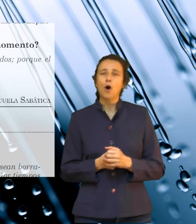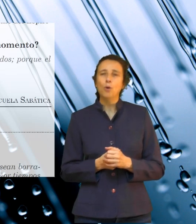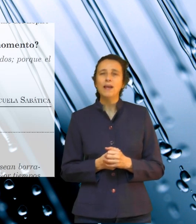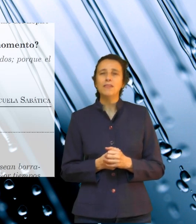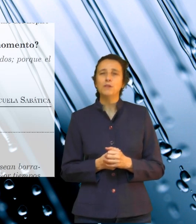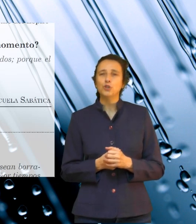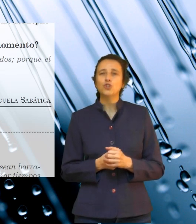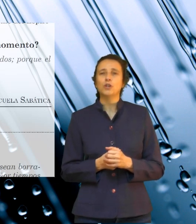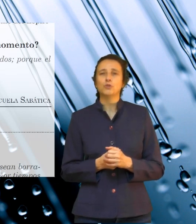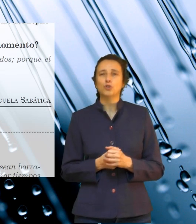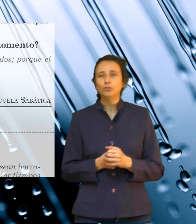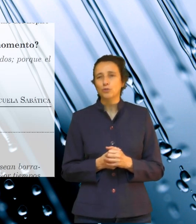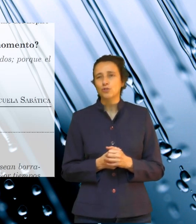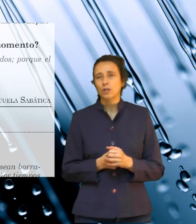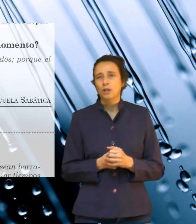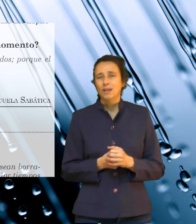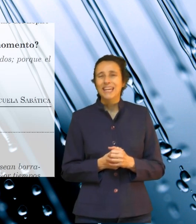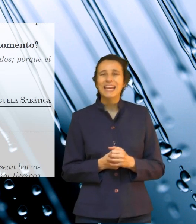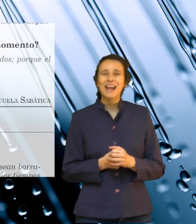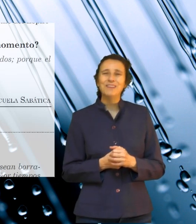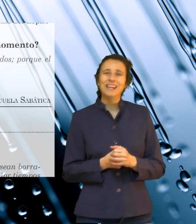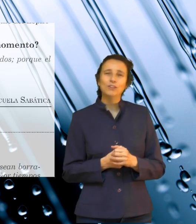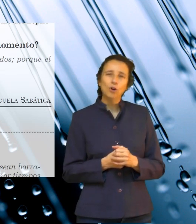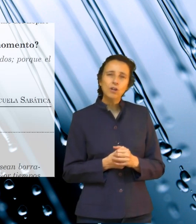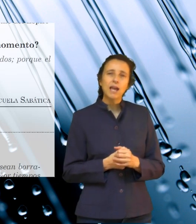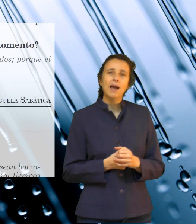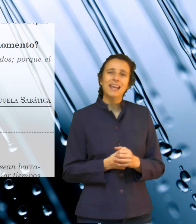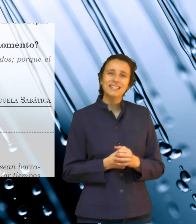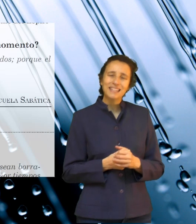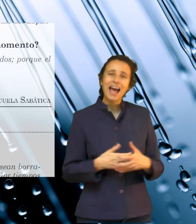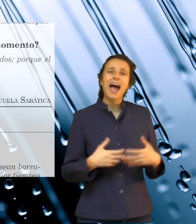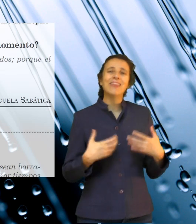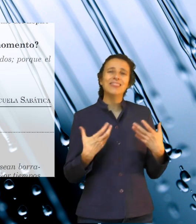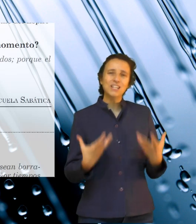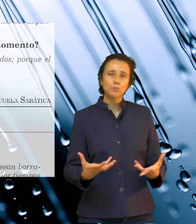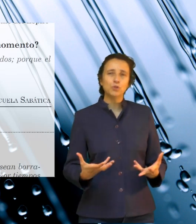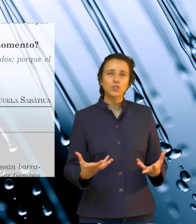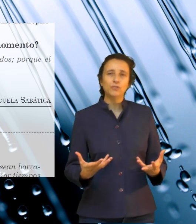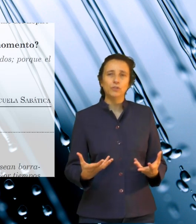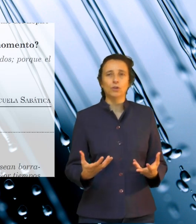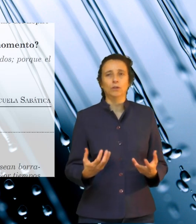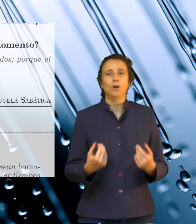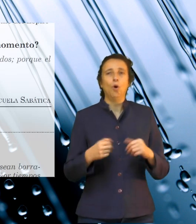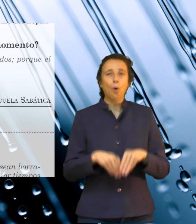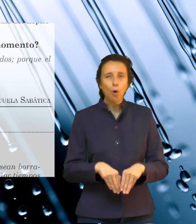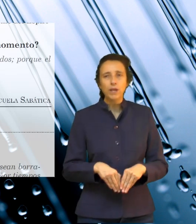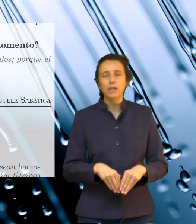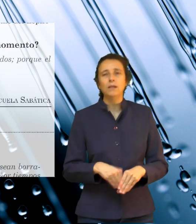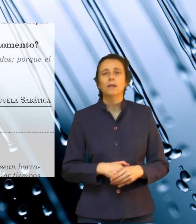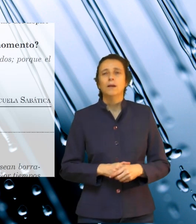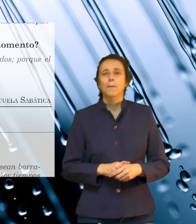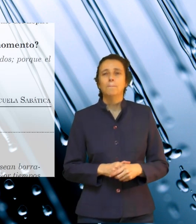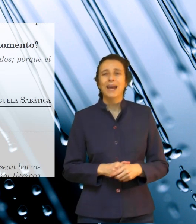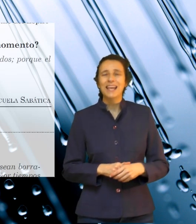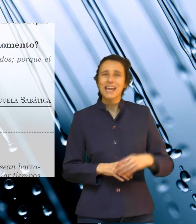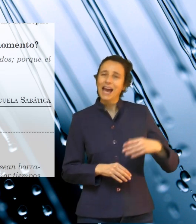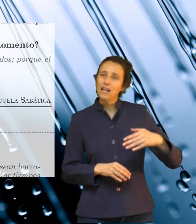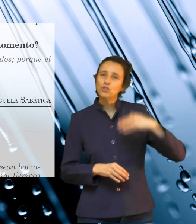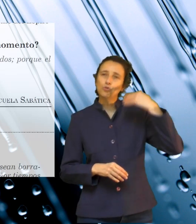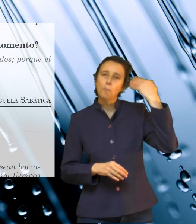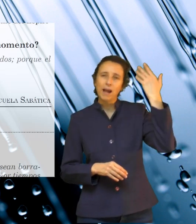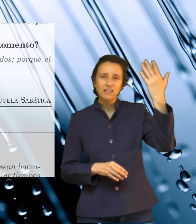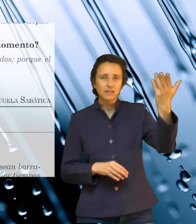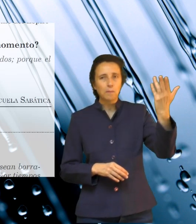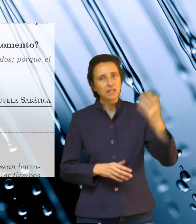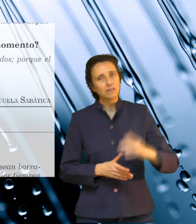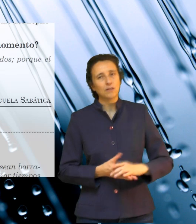resultado de la obra de Dios en nosotros, y que la victoria está a disposición hoy para llegar